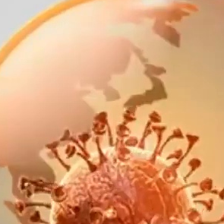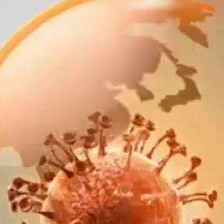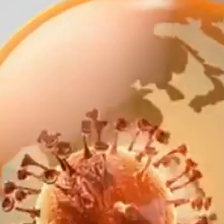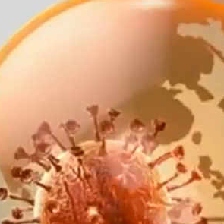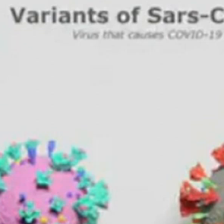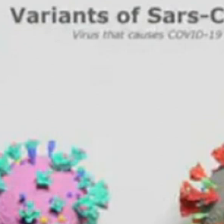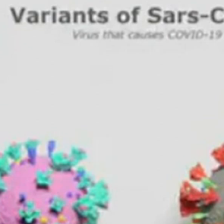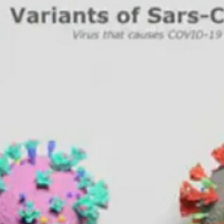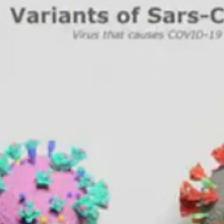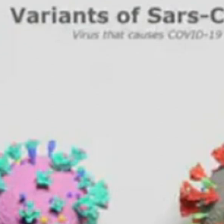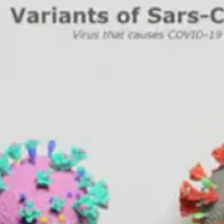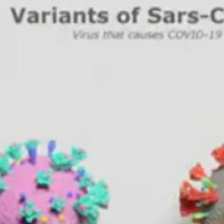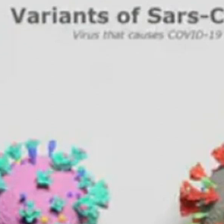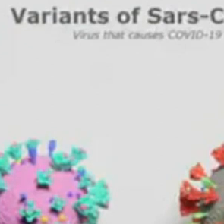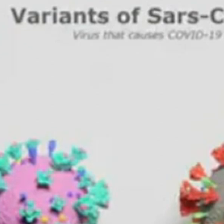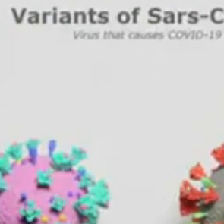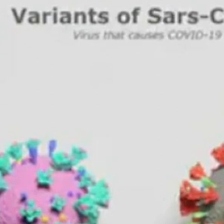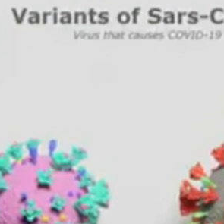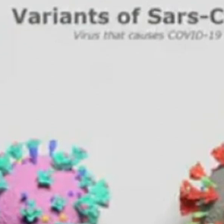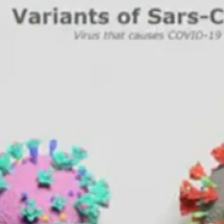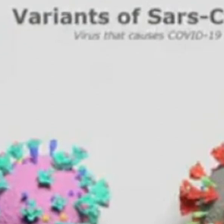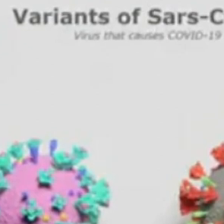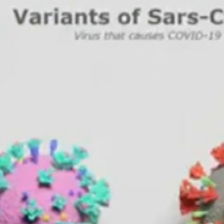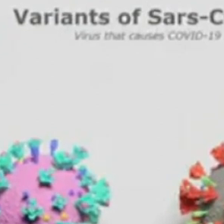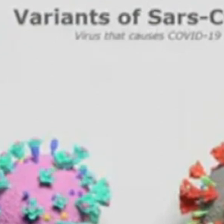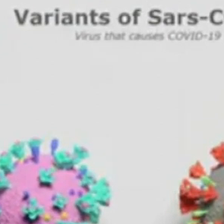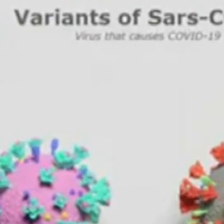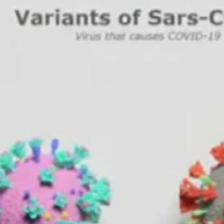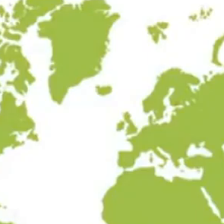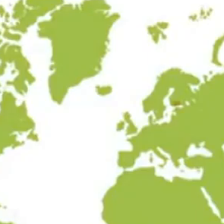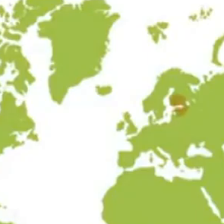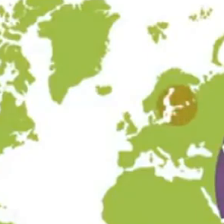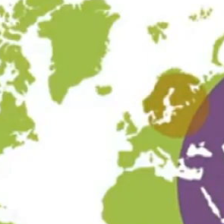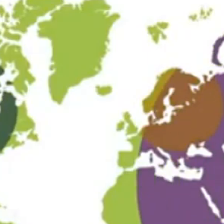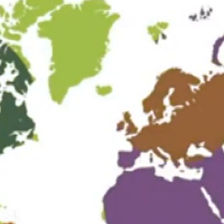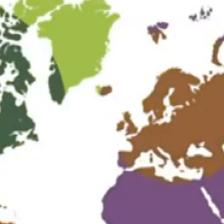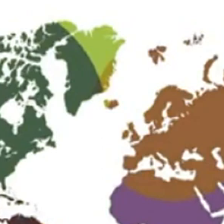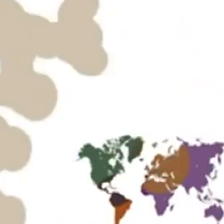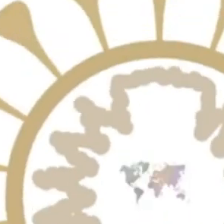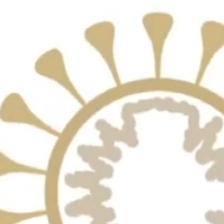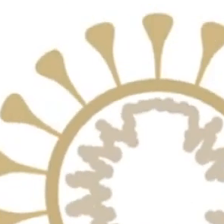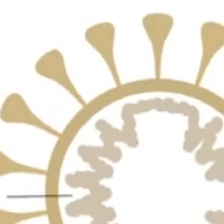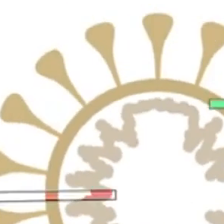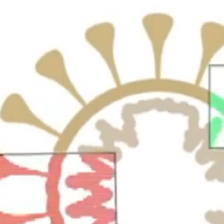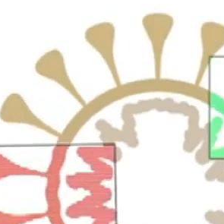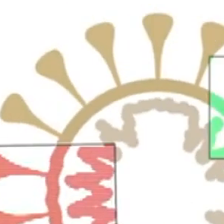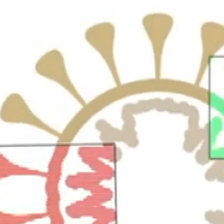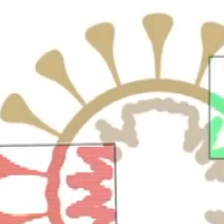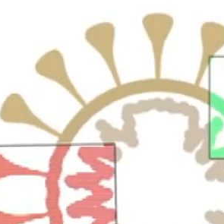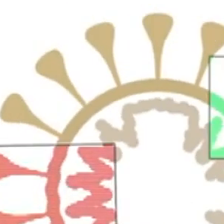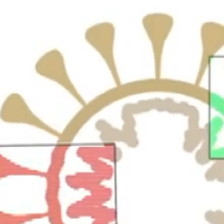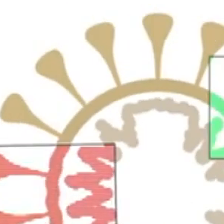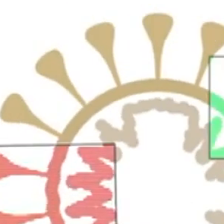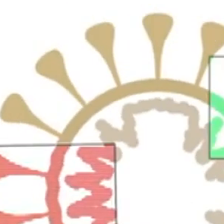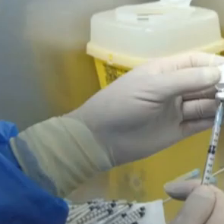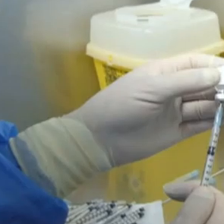vero che non basta essere positivo per essere contagioso, come sta cercando di provare la comunità scientifica in queste ore, è anche vero che la mole dei